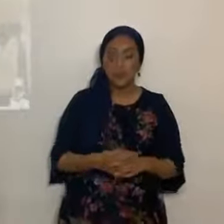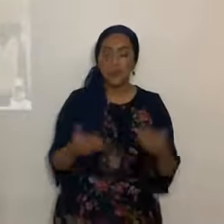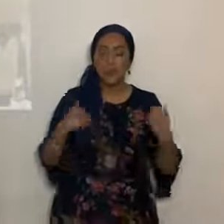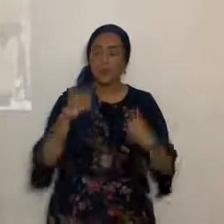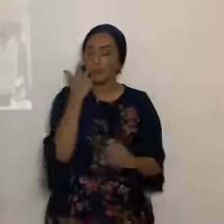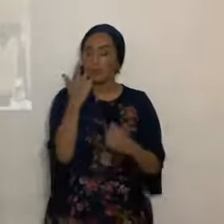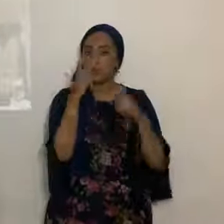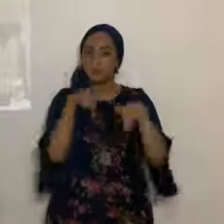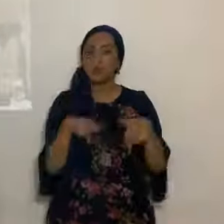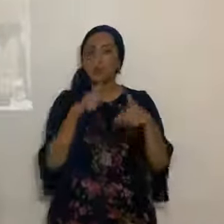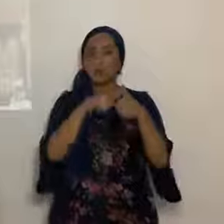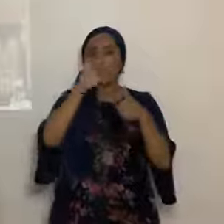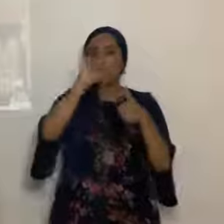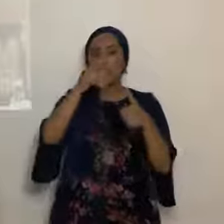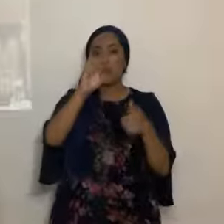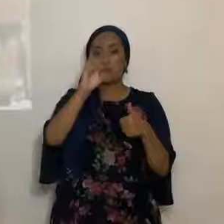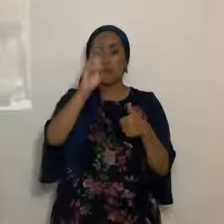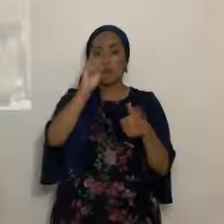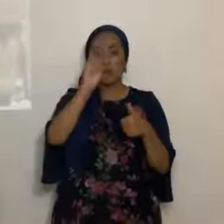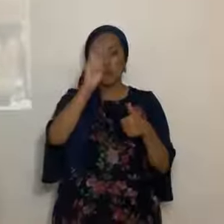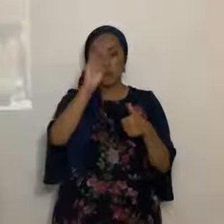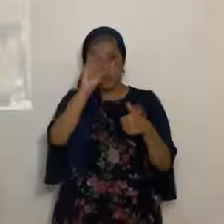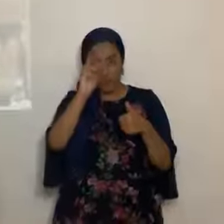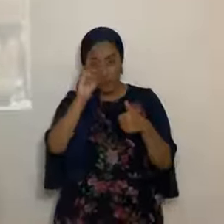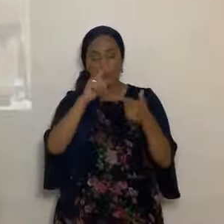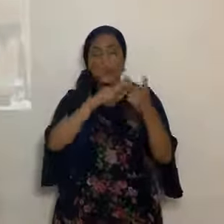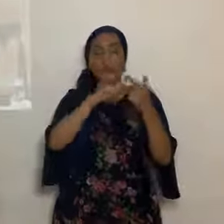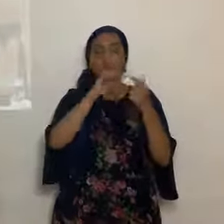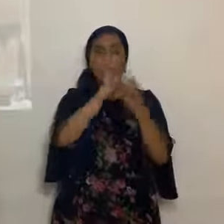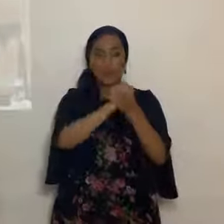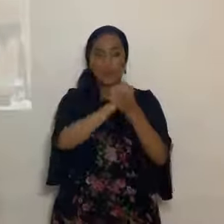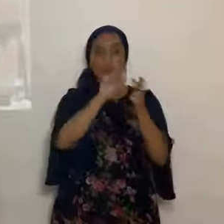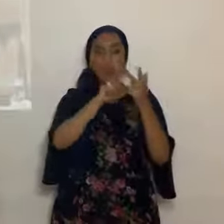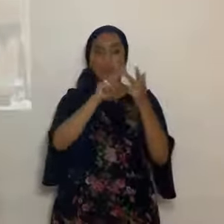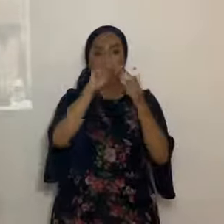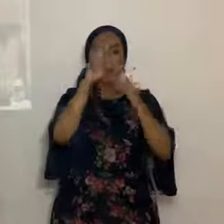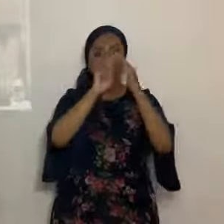3 personajes. Tenemos a Jeroboam, su esposa, tenemos al profeta